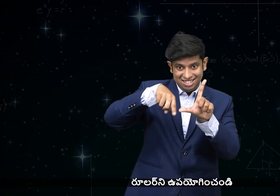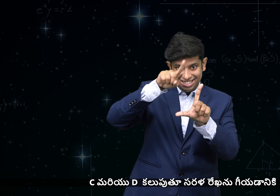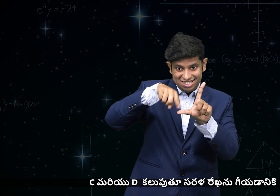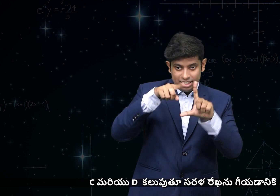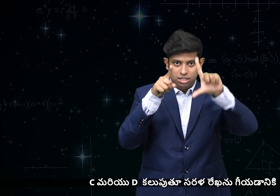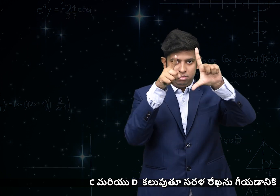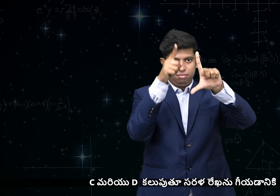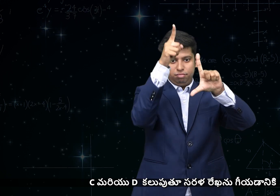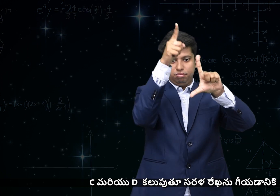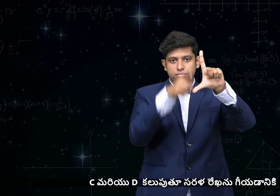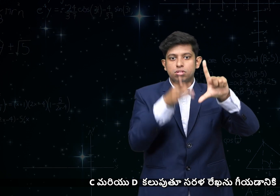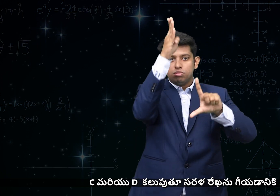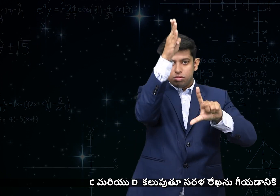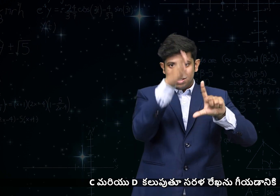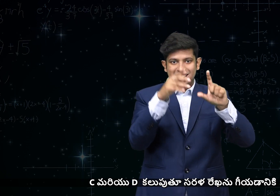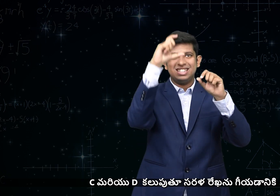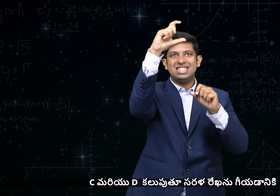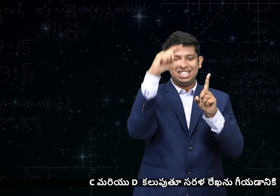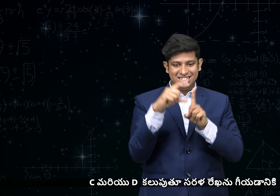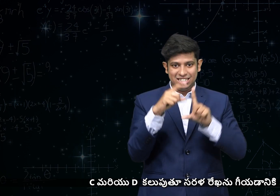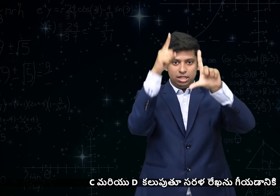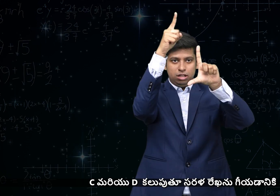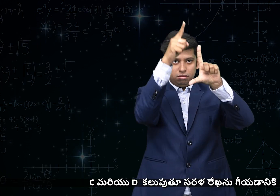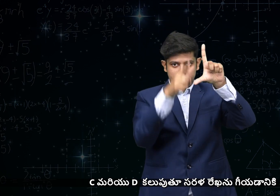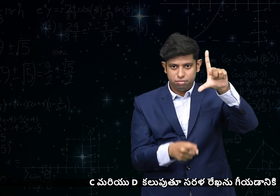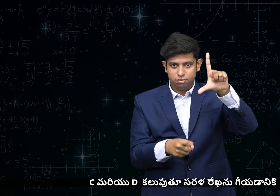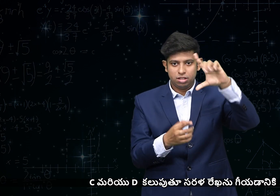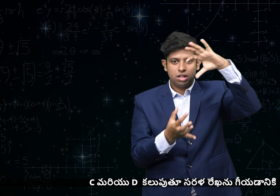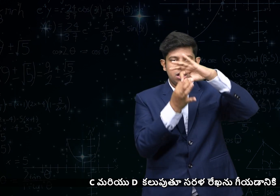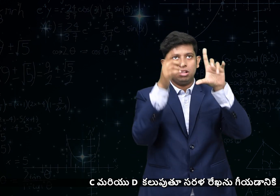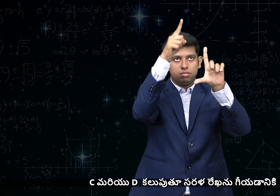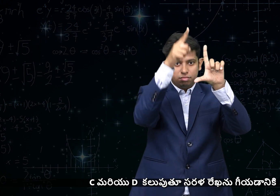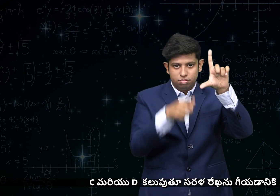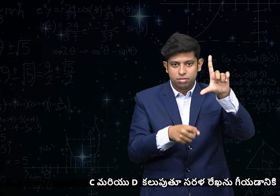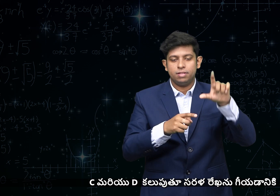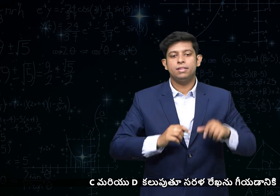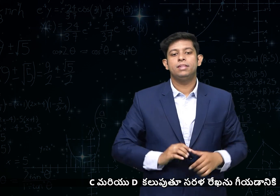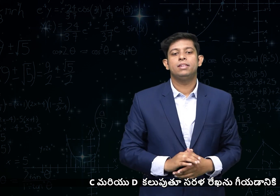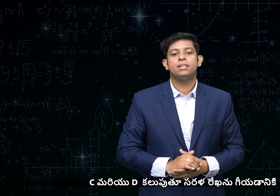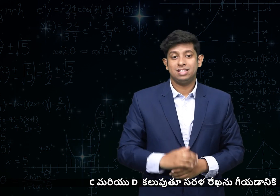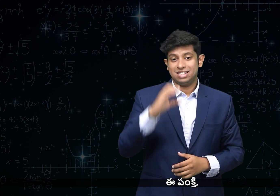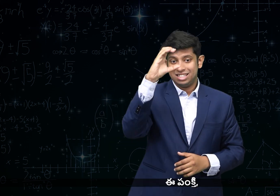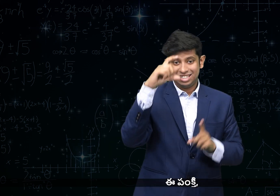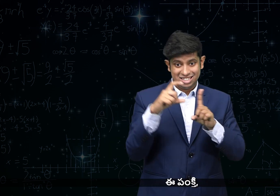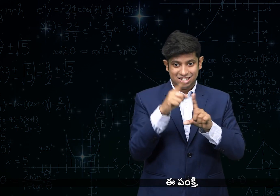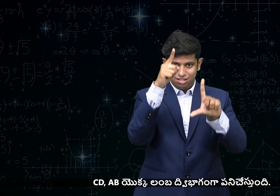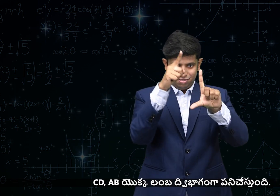ఉపయోగించి సి మరియు డి పాయింట్లను కలుపుతూ సరళ రేఖను గీయండి. ఈ పంక్తి